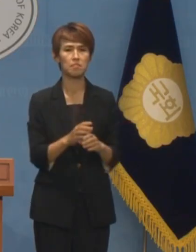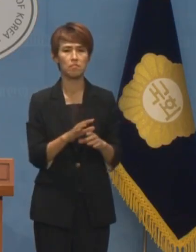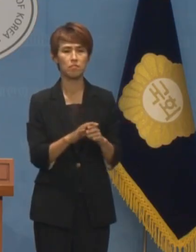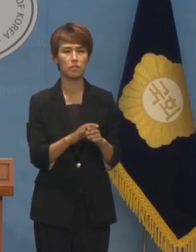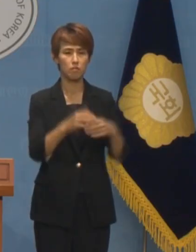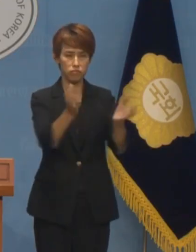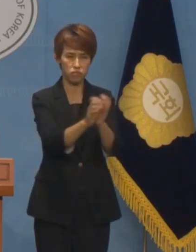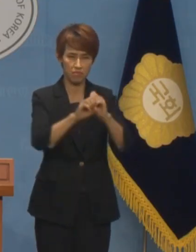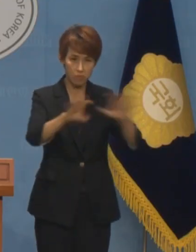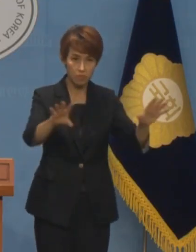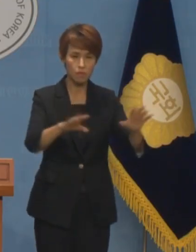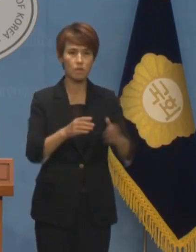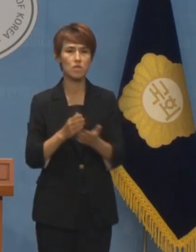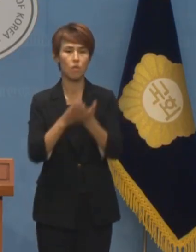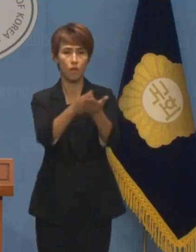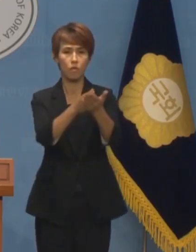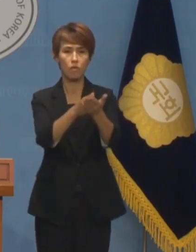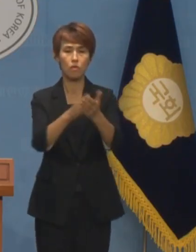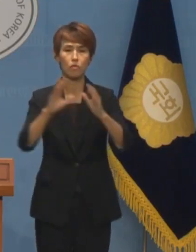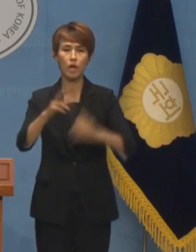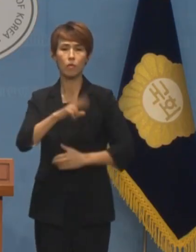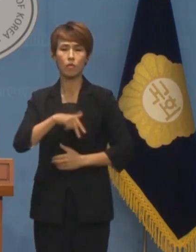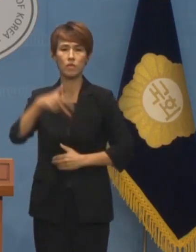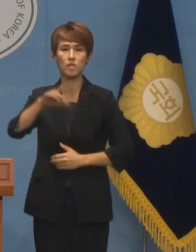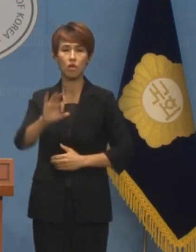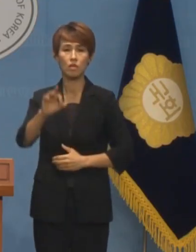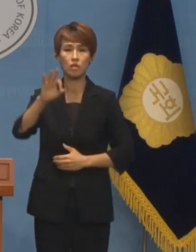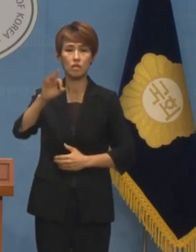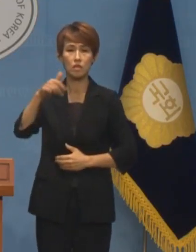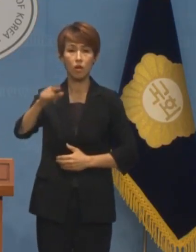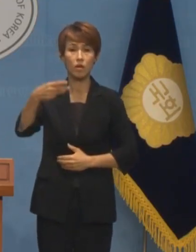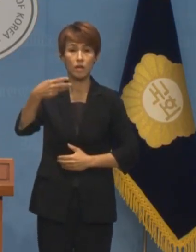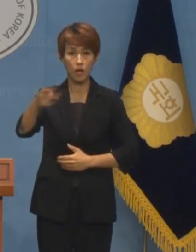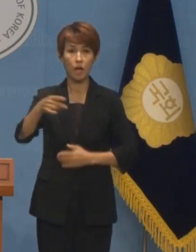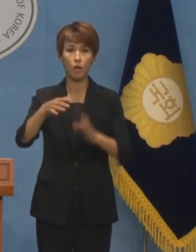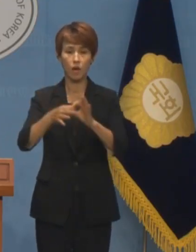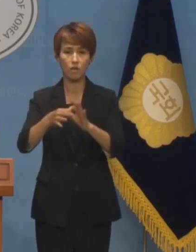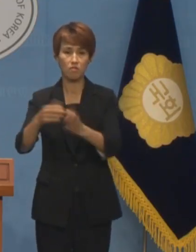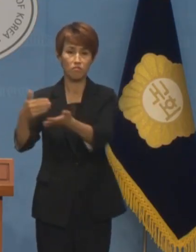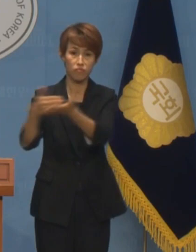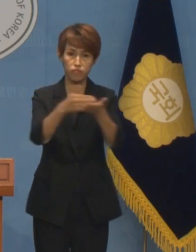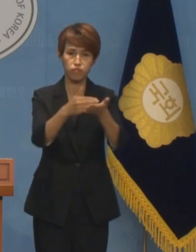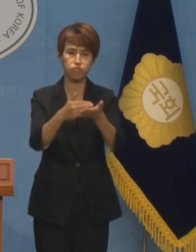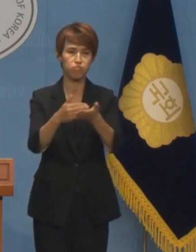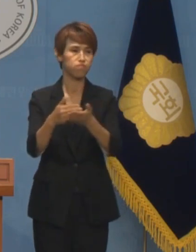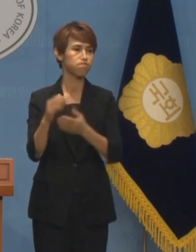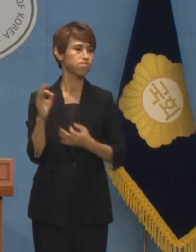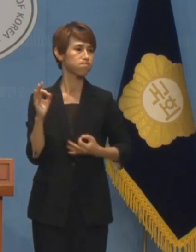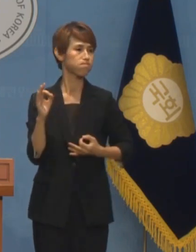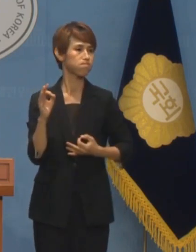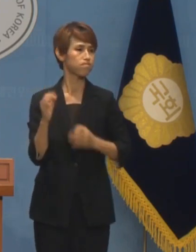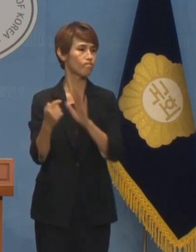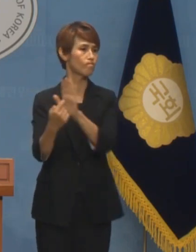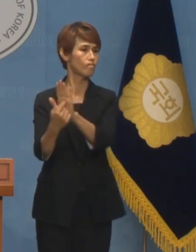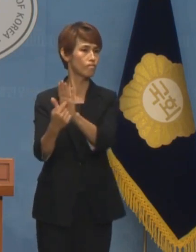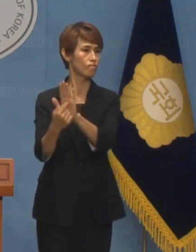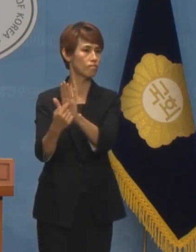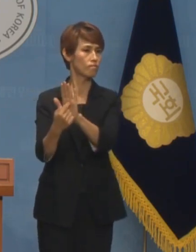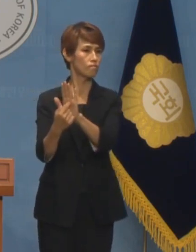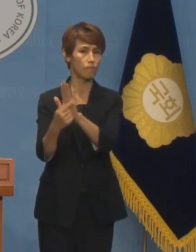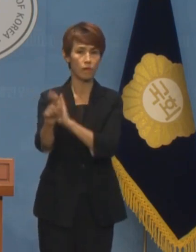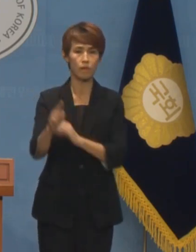제명에 대한 청원에 대해서는 침묵하고 있습니다. 국민은 모든 것을 지켜보고